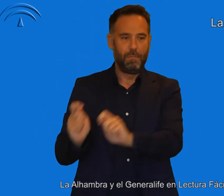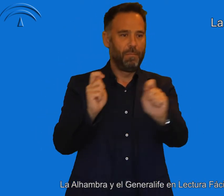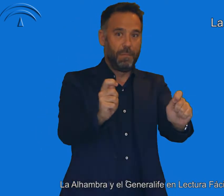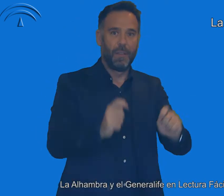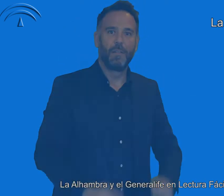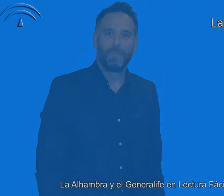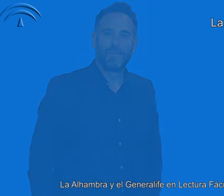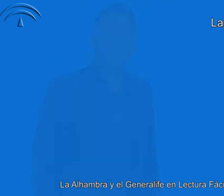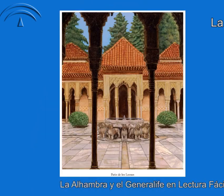reyes.